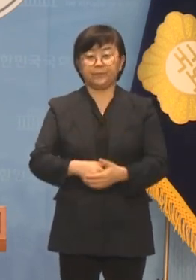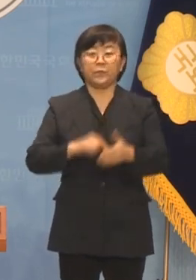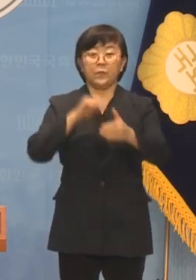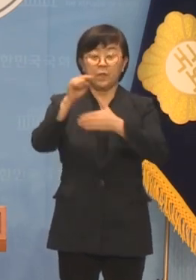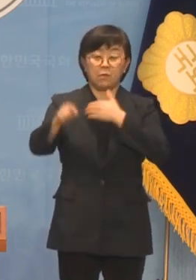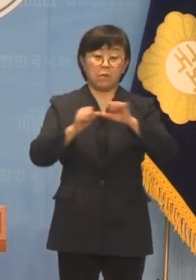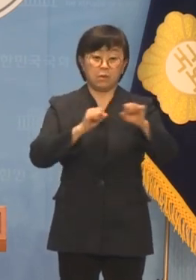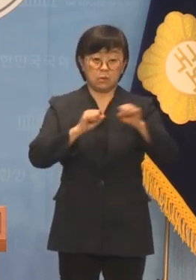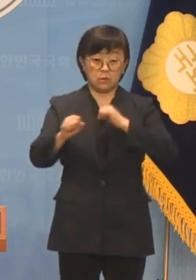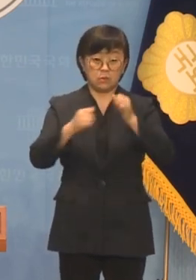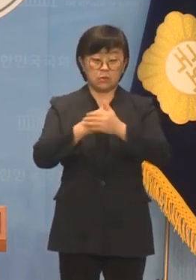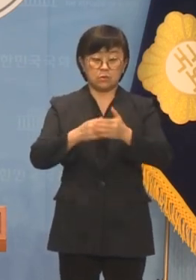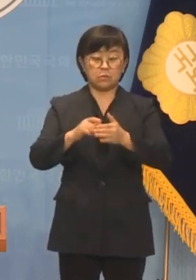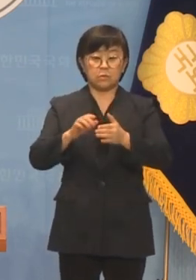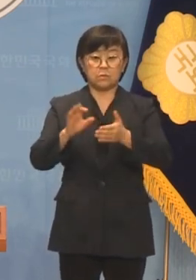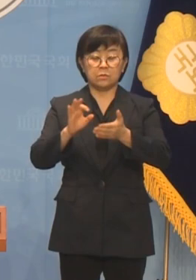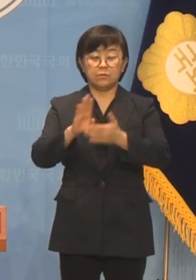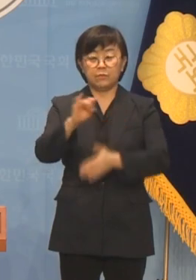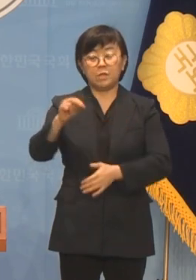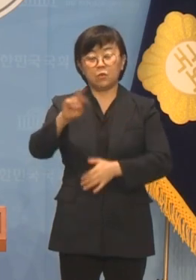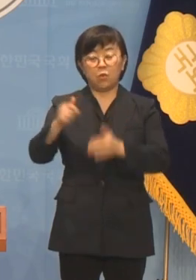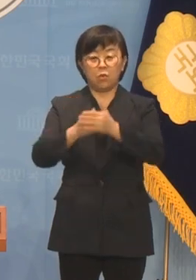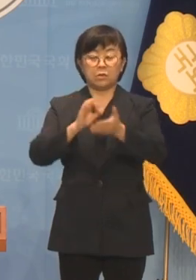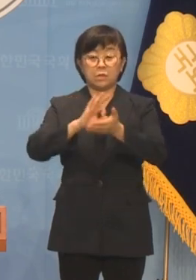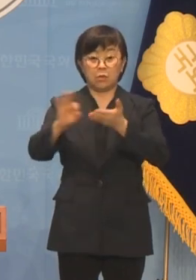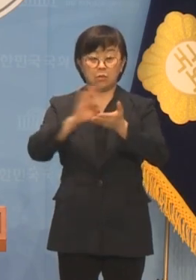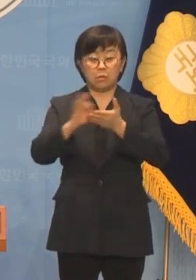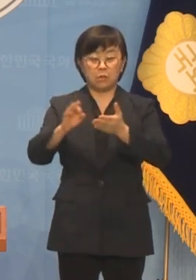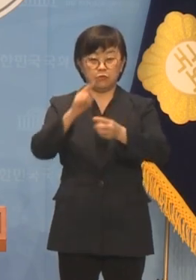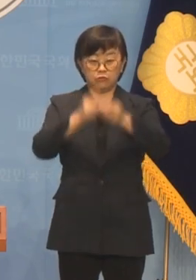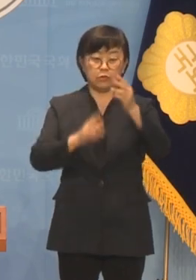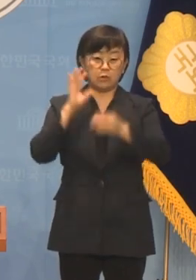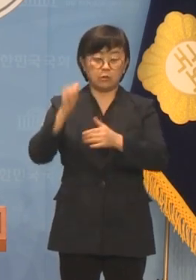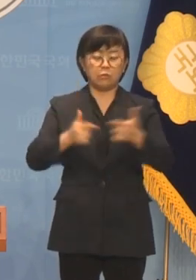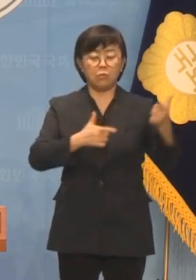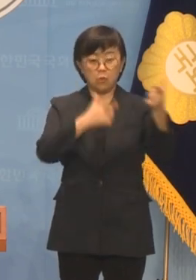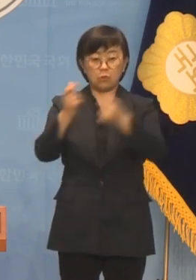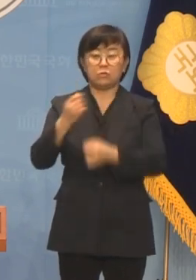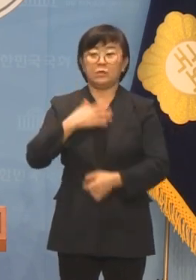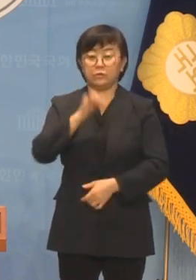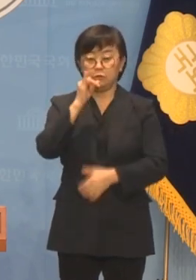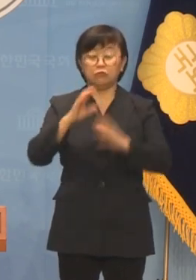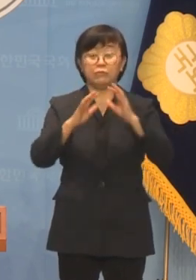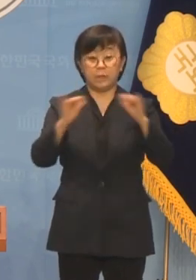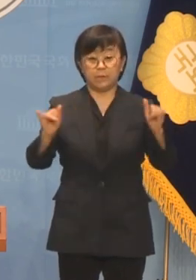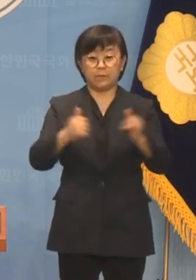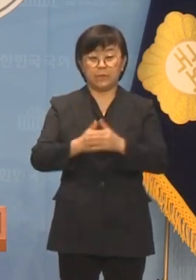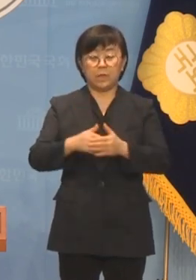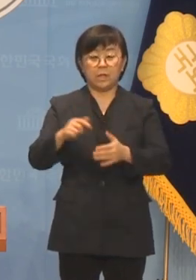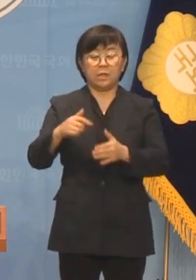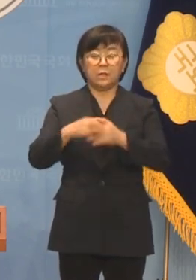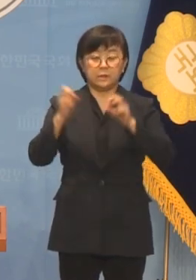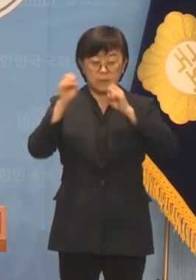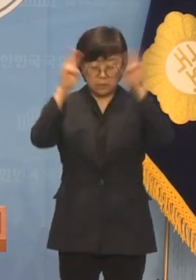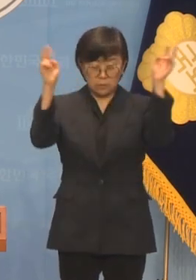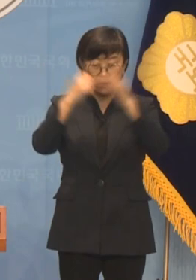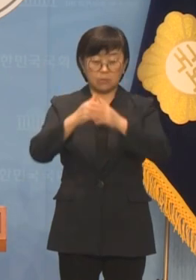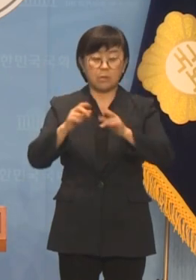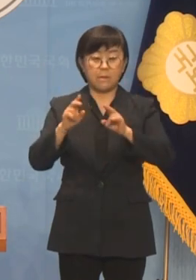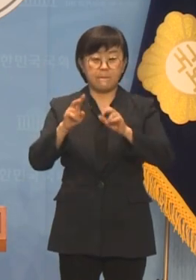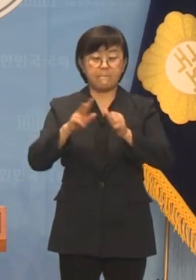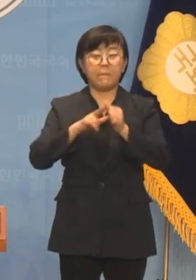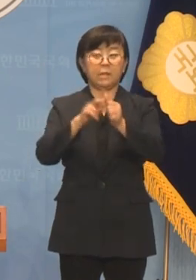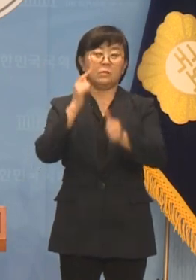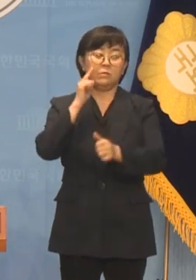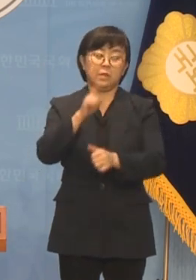활동 중 비속어를 사용한 윤석열 대통령님을 모르는 국민은 없습니다. 사슴을 가리켜 말이라고 할 수는